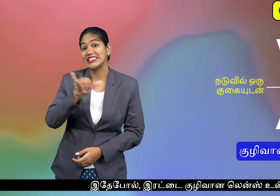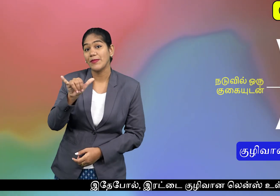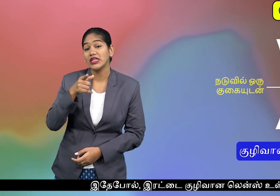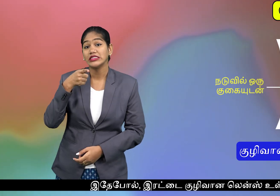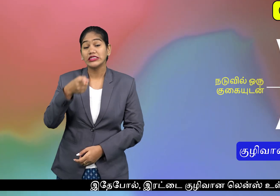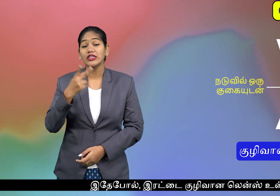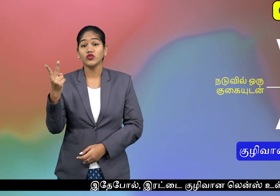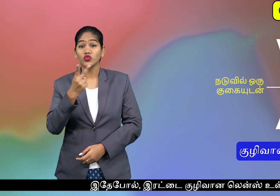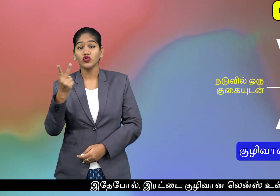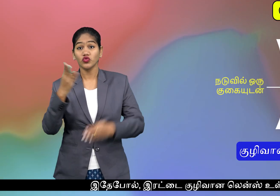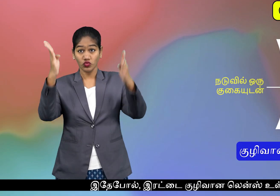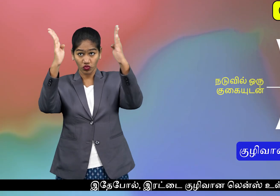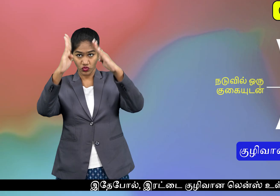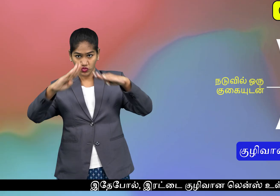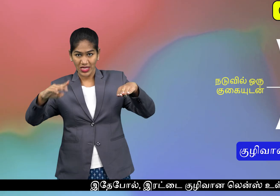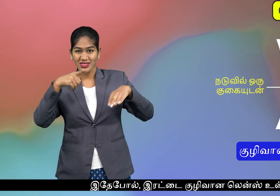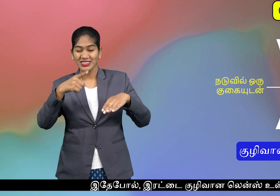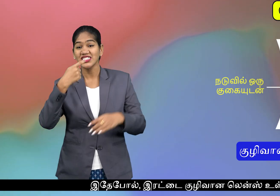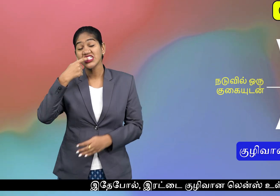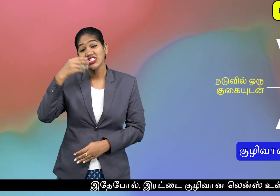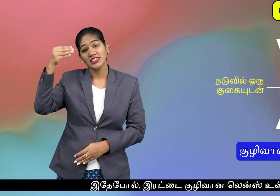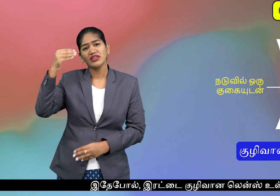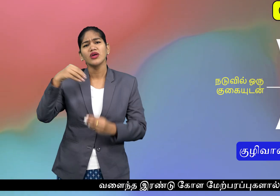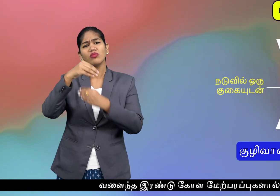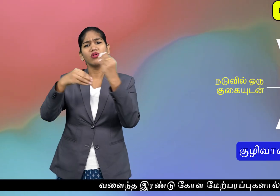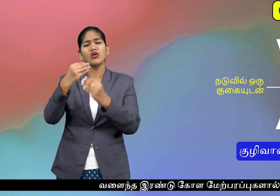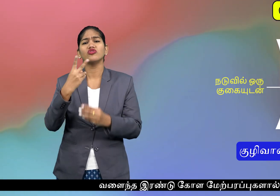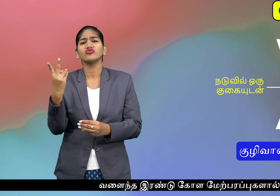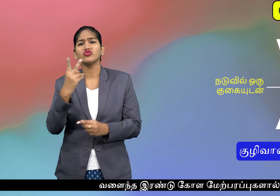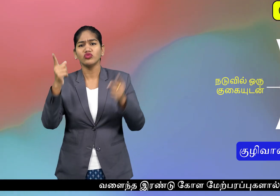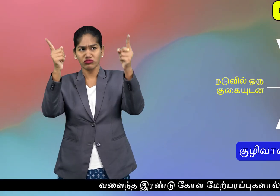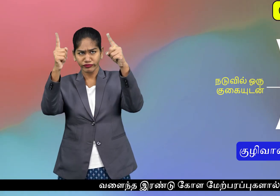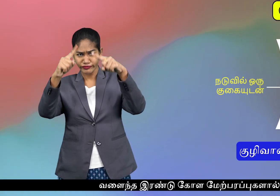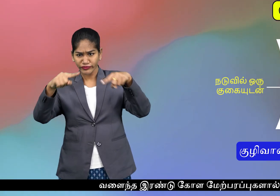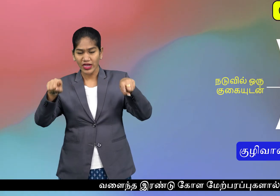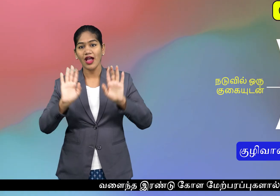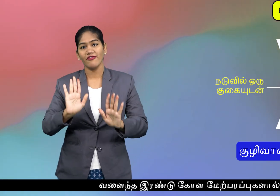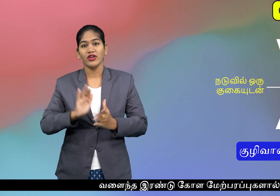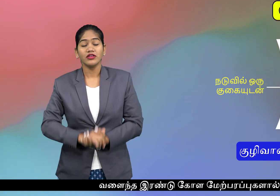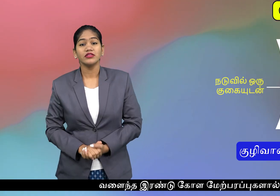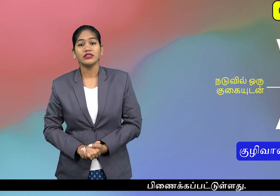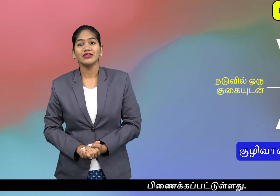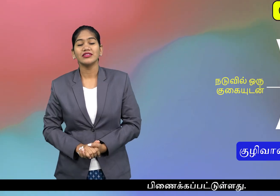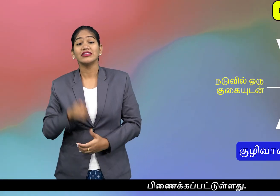இதேபோல் இரட்டை குழிவு வில்லை உள்நோக்கி வளைந்த இரண்டு கோள மேற்பரப்புகளால்